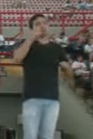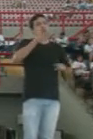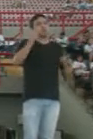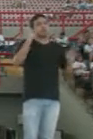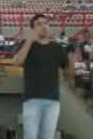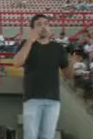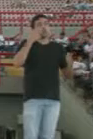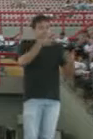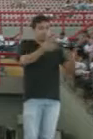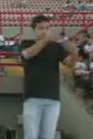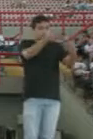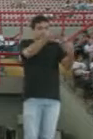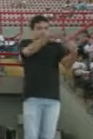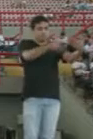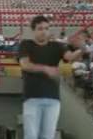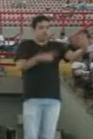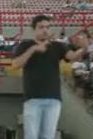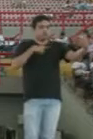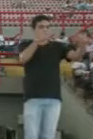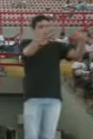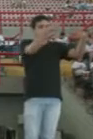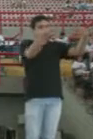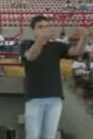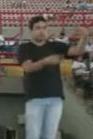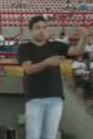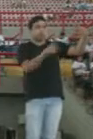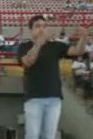cara com a sua prova, geralmente lá tem três